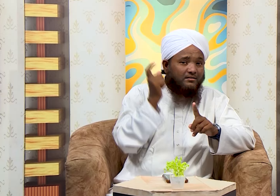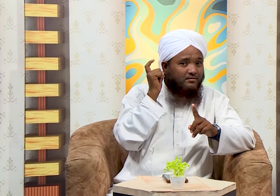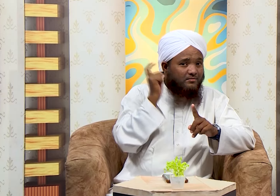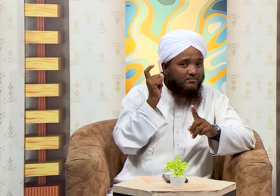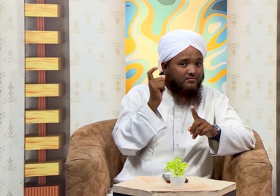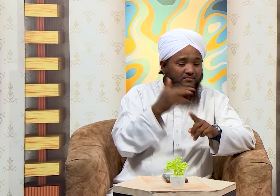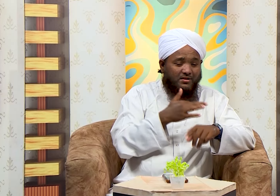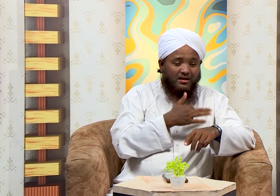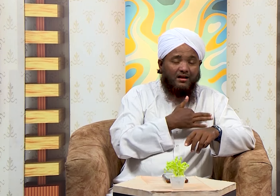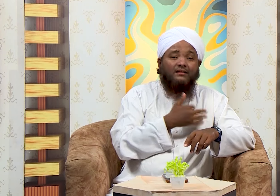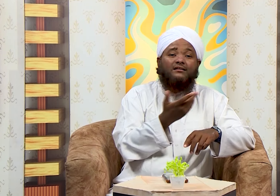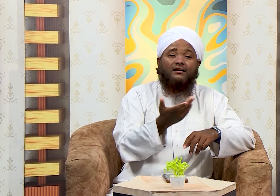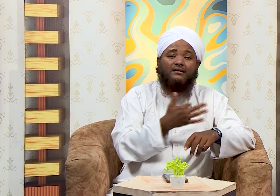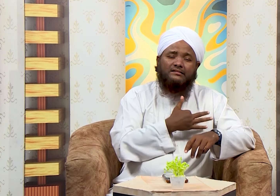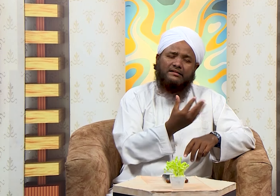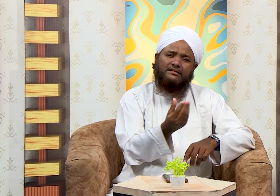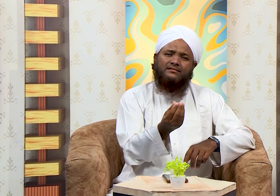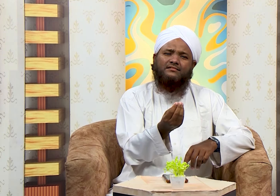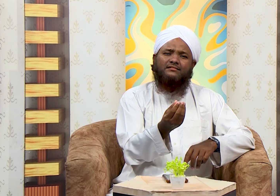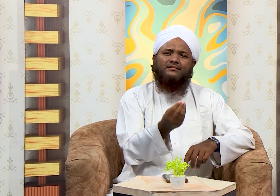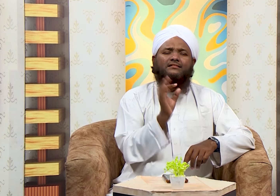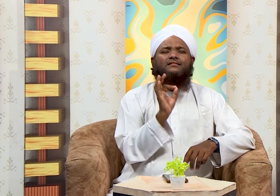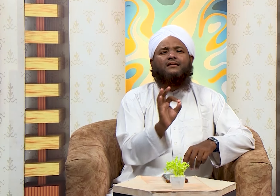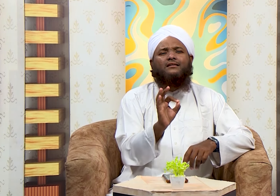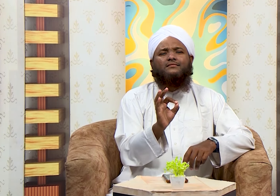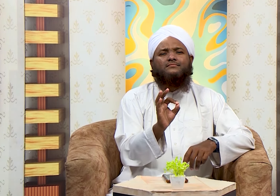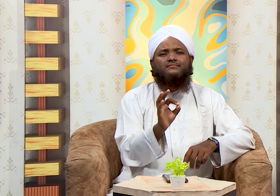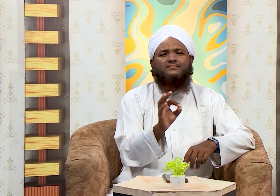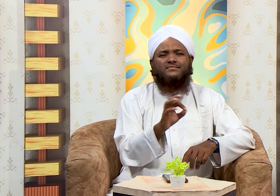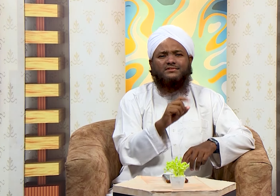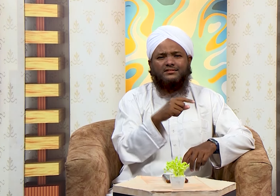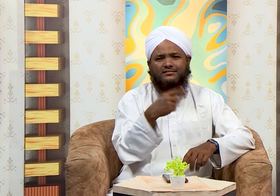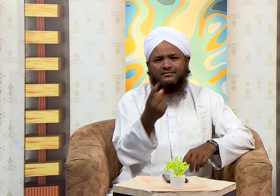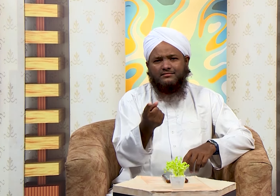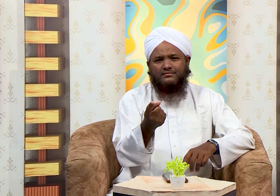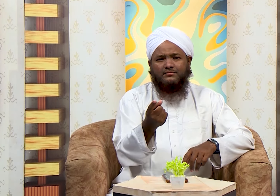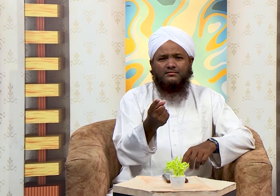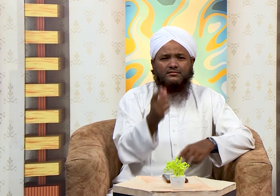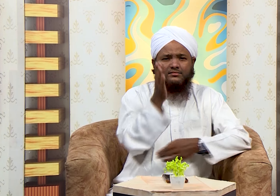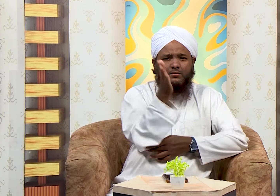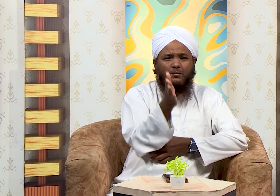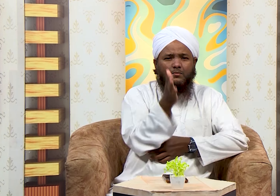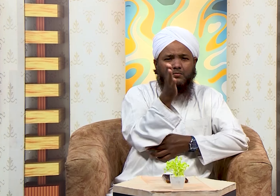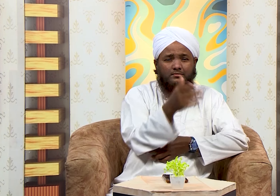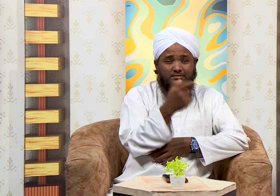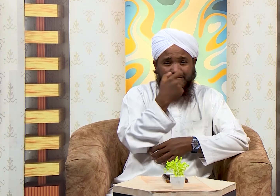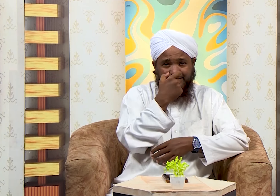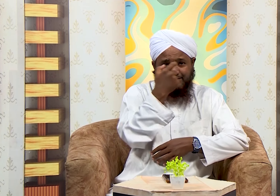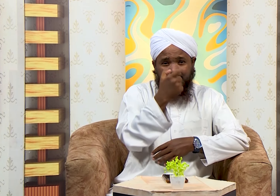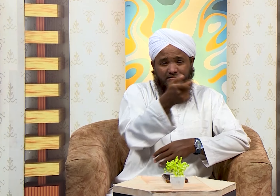مومن آسانی کرنے والا نرم ہوتا ہے جیسے نکیل والا اونٹ کے کھیچا جائے تو کھچ جاتا